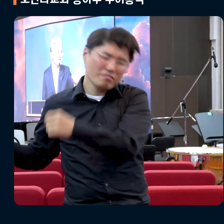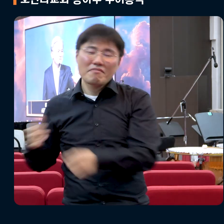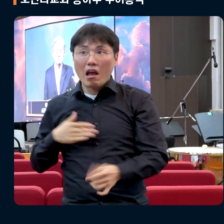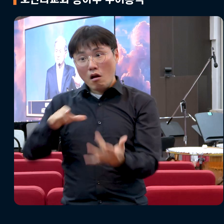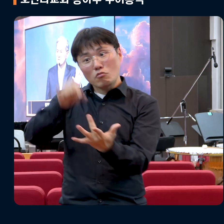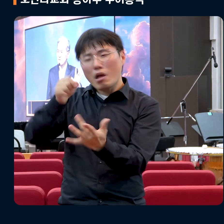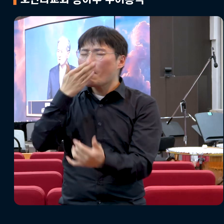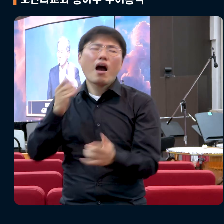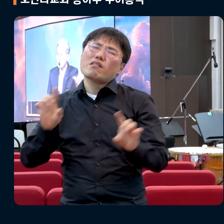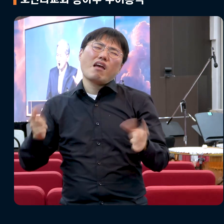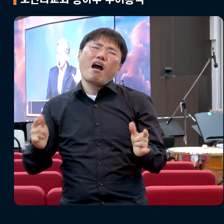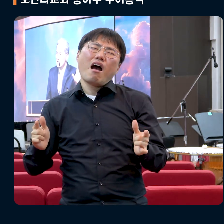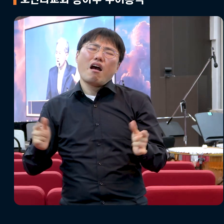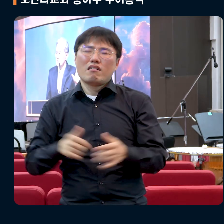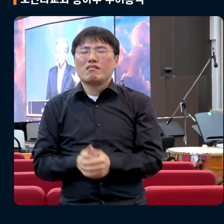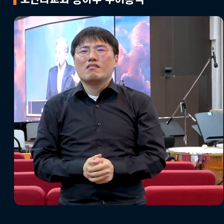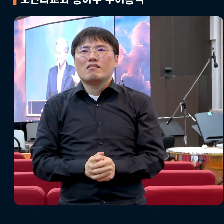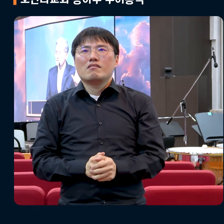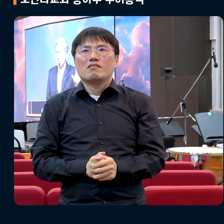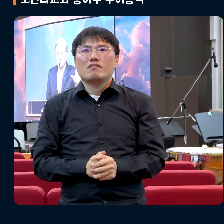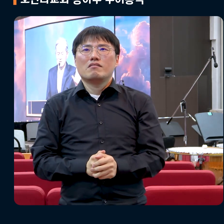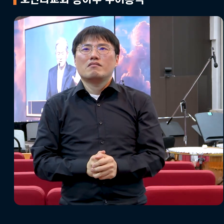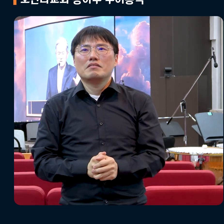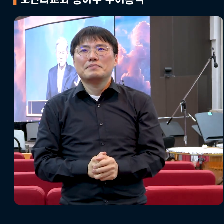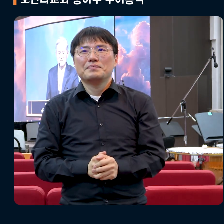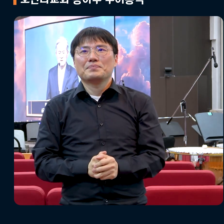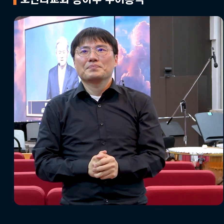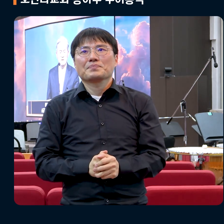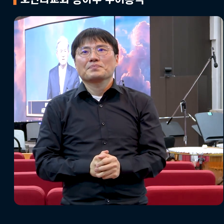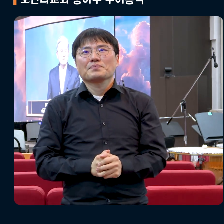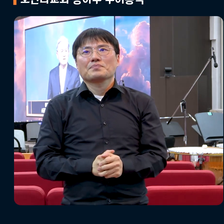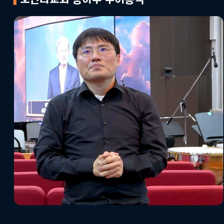이건 옵션이 아니에요. 선택사항이 아니에요.